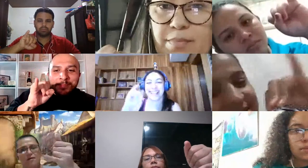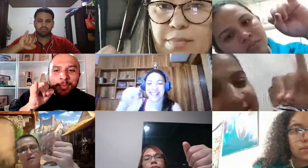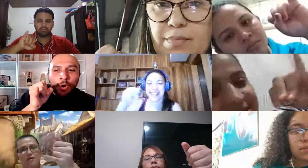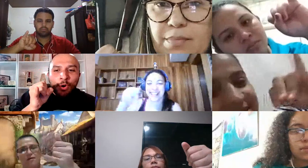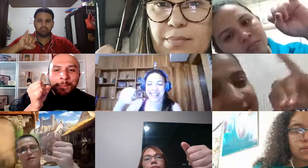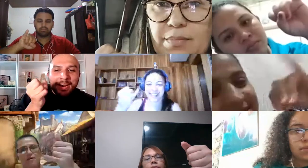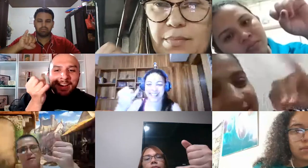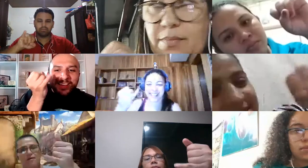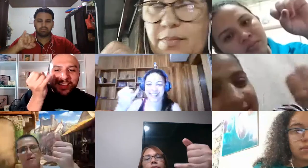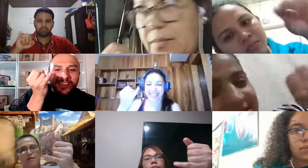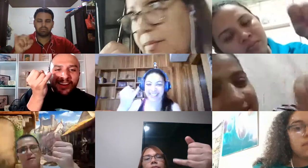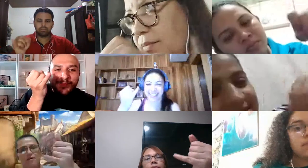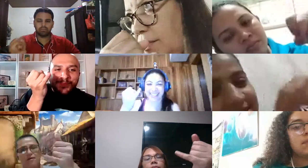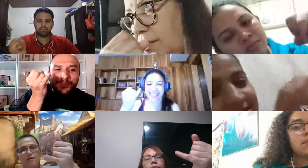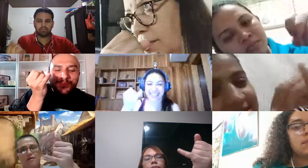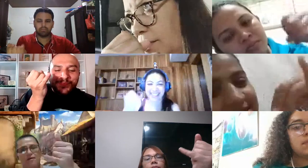Poco pequeñita.